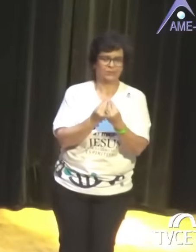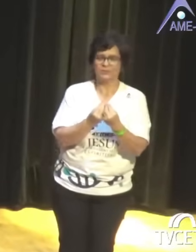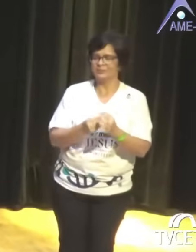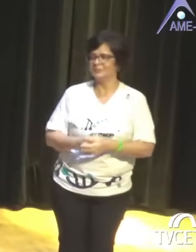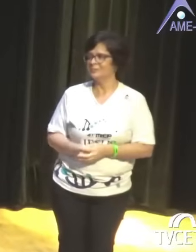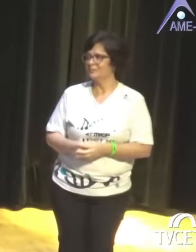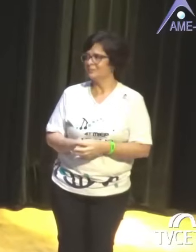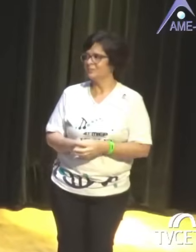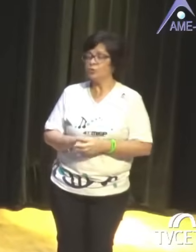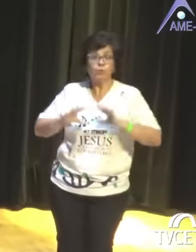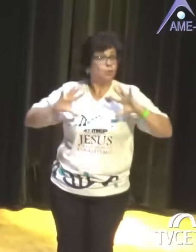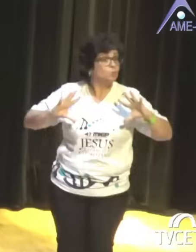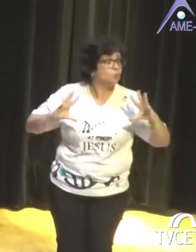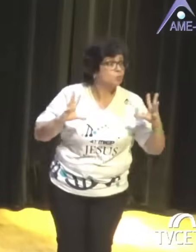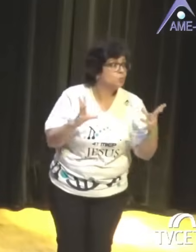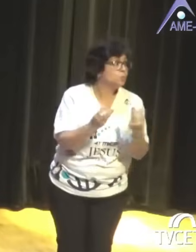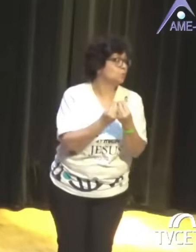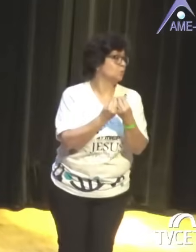tudo